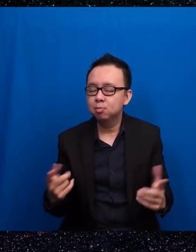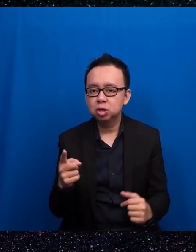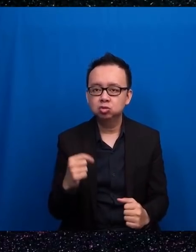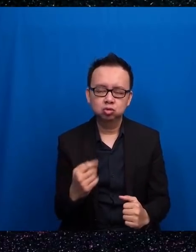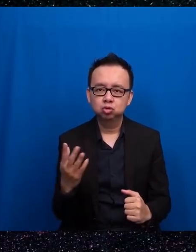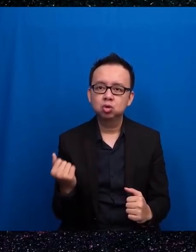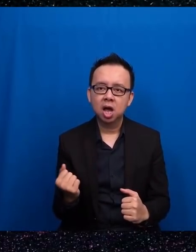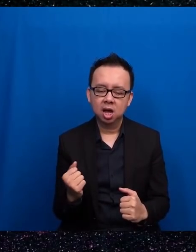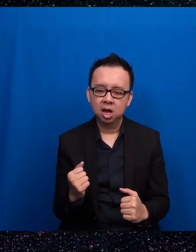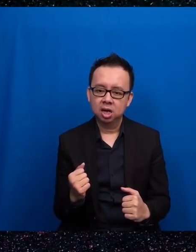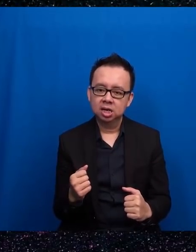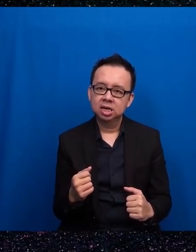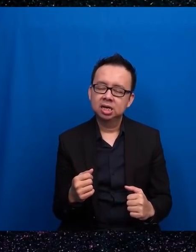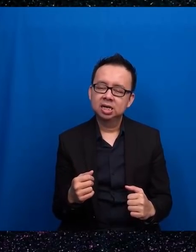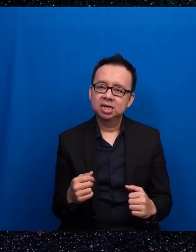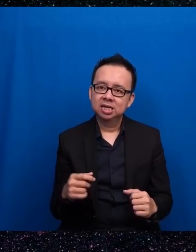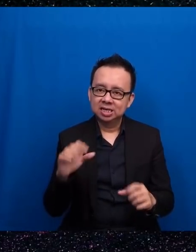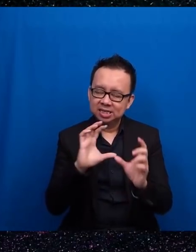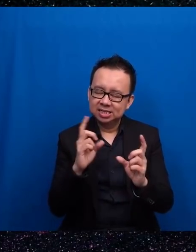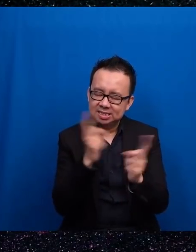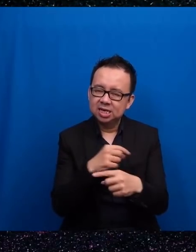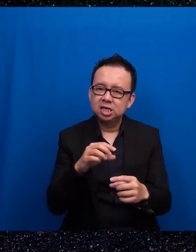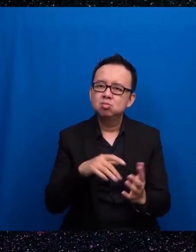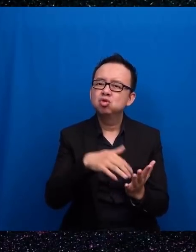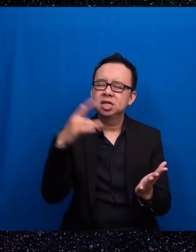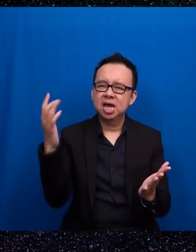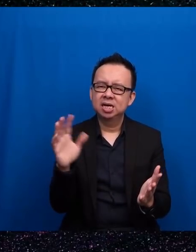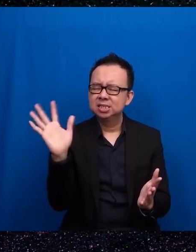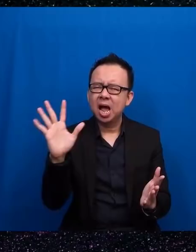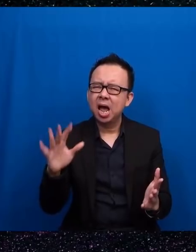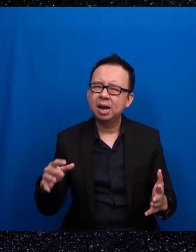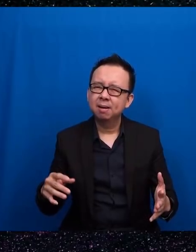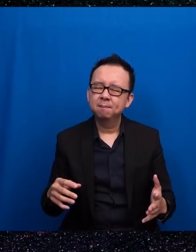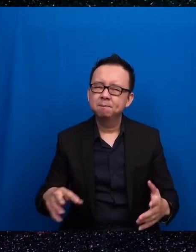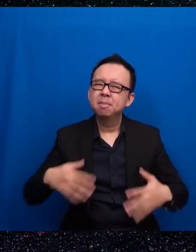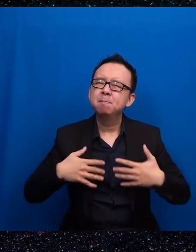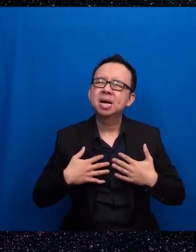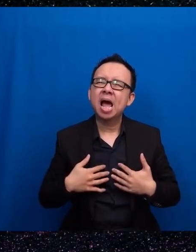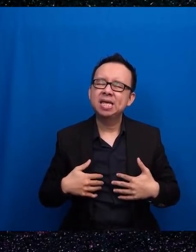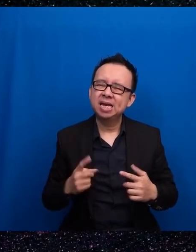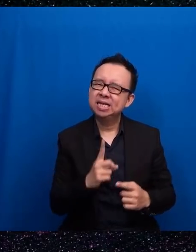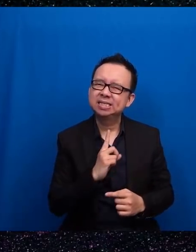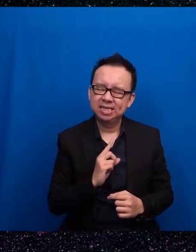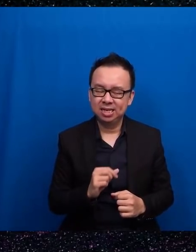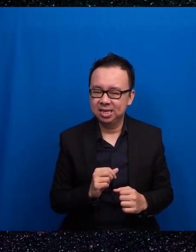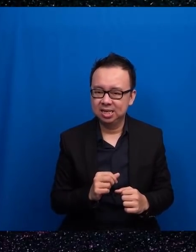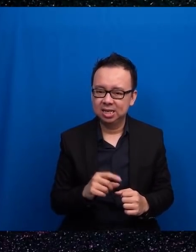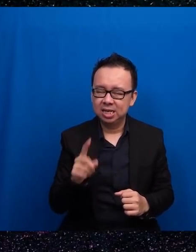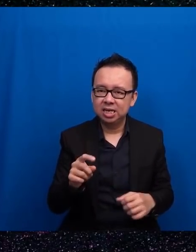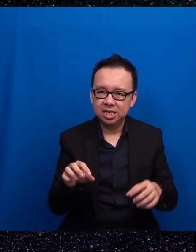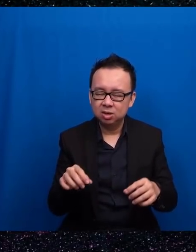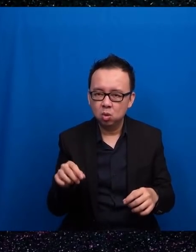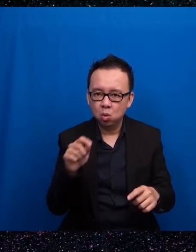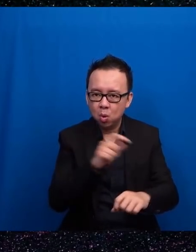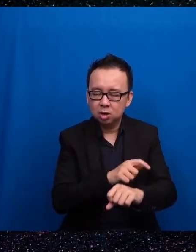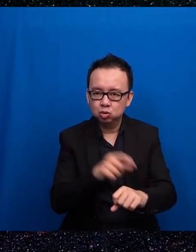jadilah mulia. Jangan mikir tentang diri sendiri, memperkaya diri. Ini waktunya untuk kita mengasihi sesama kita. Ini waktunya kita untuk melakukan